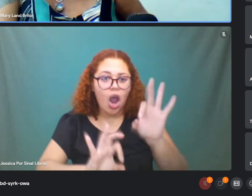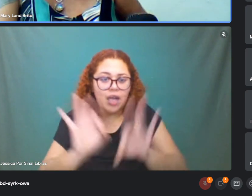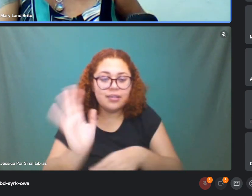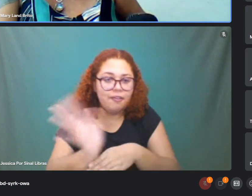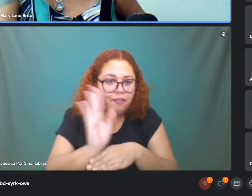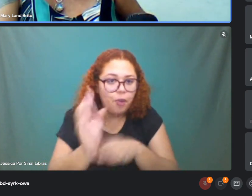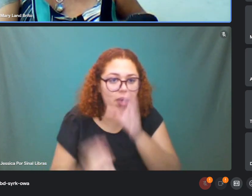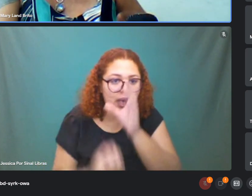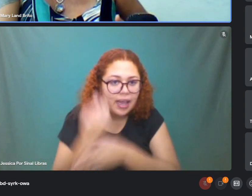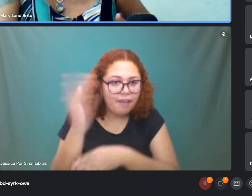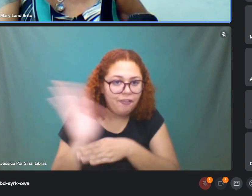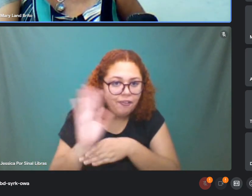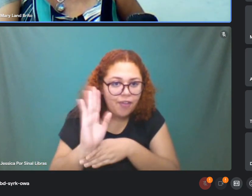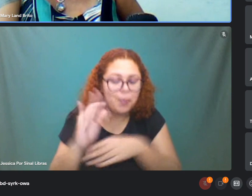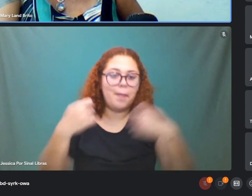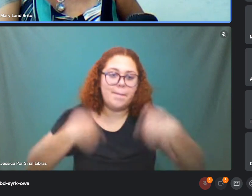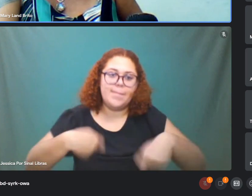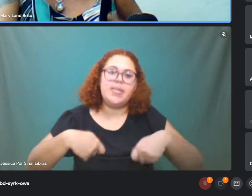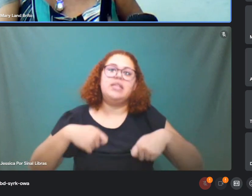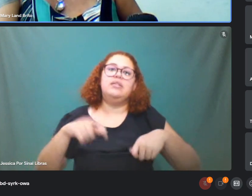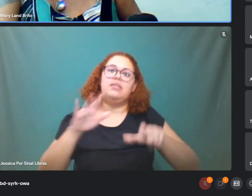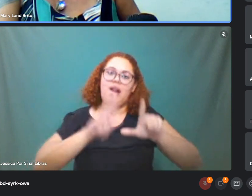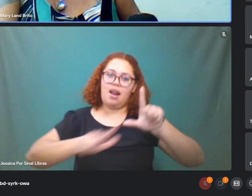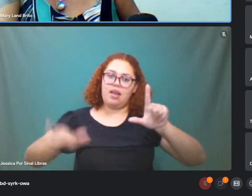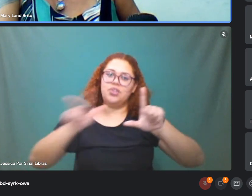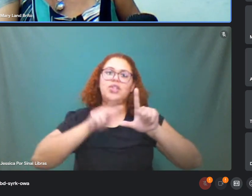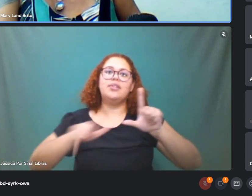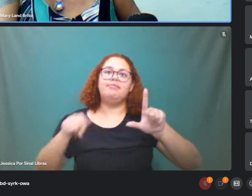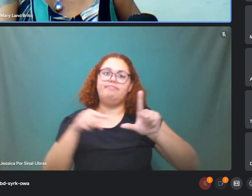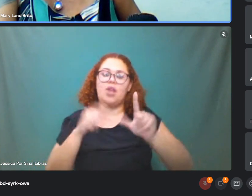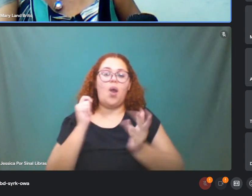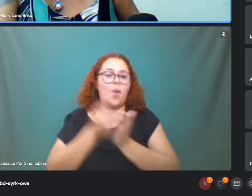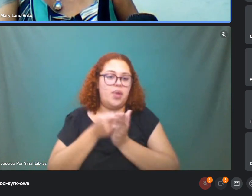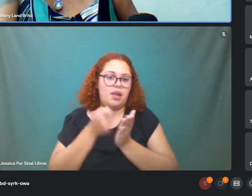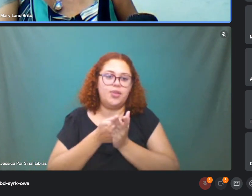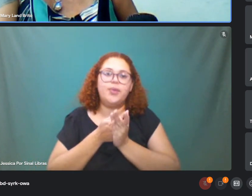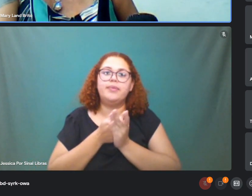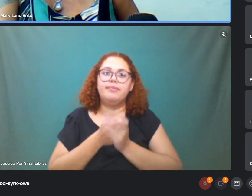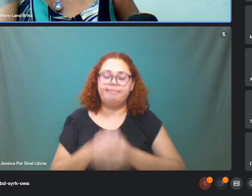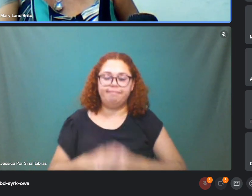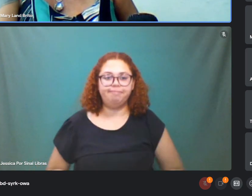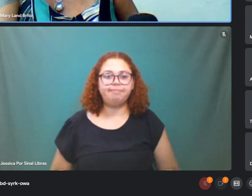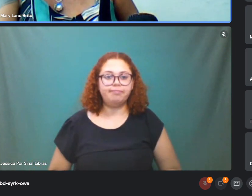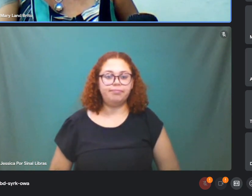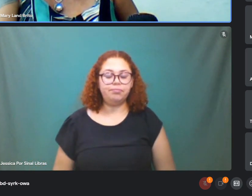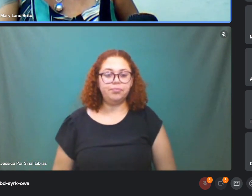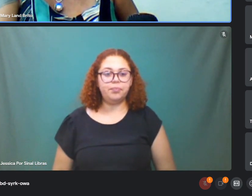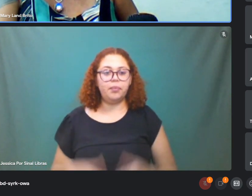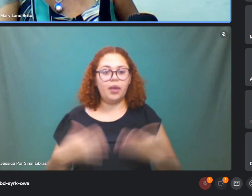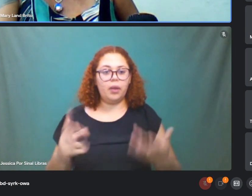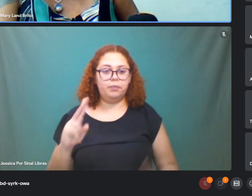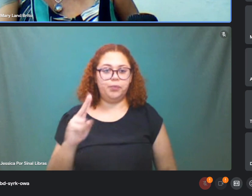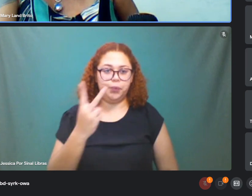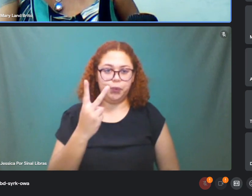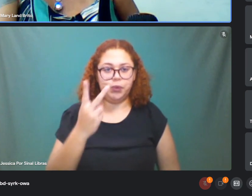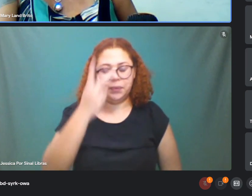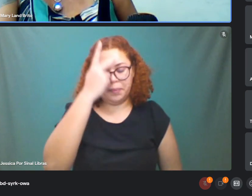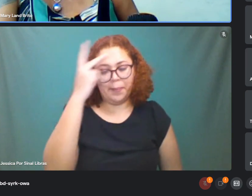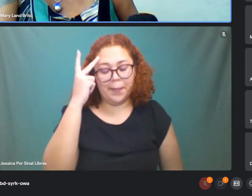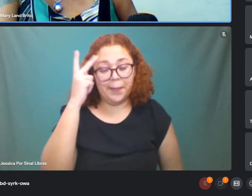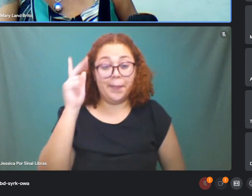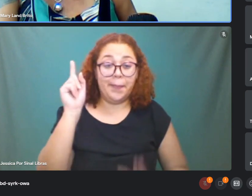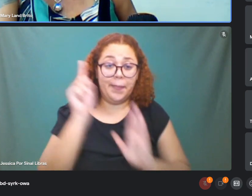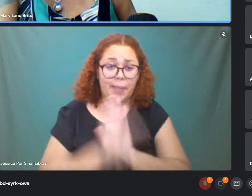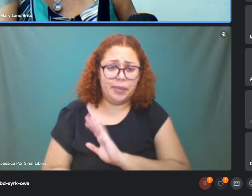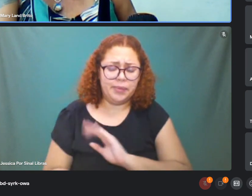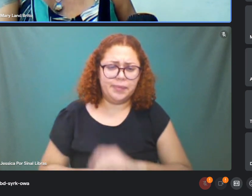gente, Armando, uma coisa, duas perguntas. Pessoas que trabalham no CAP, se podem entrar